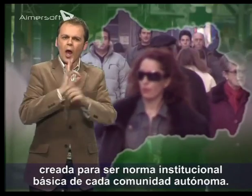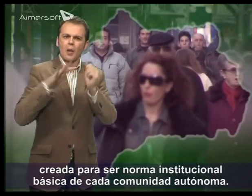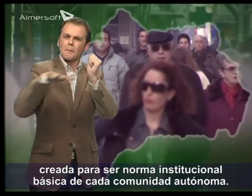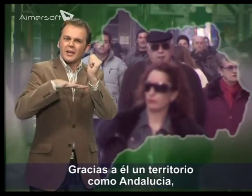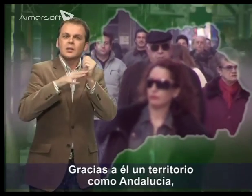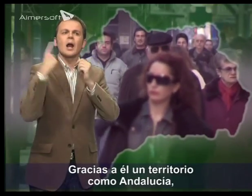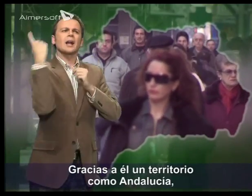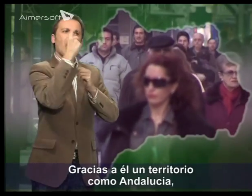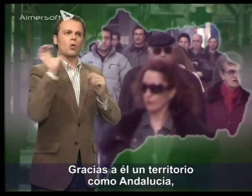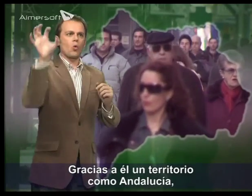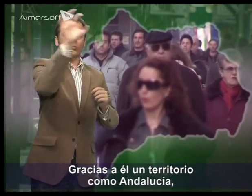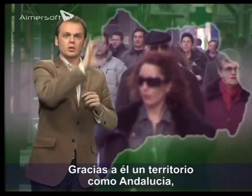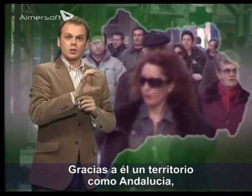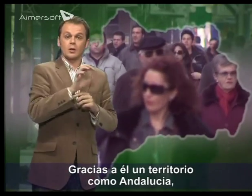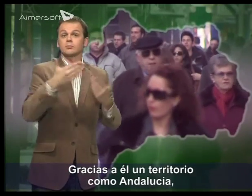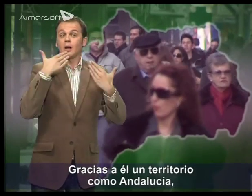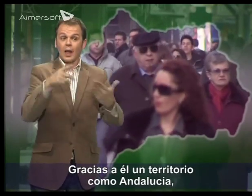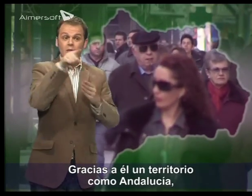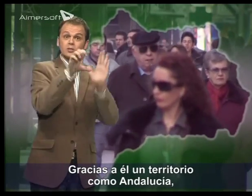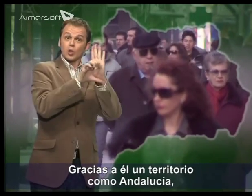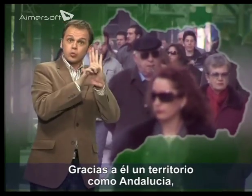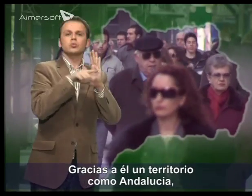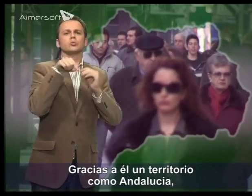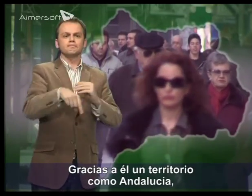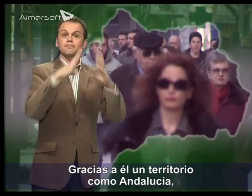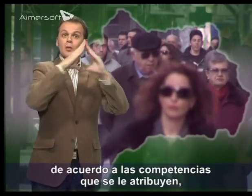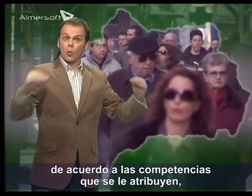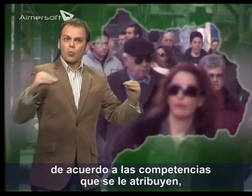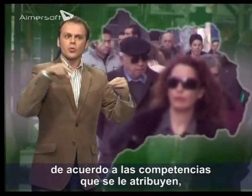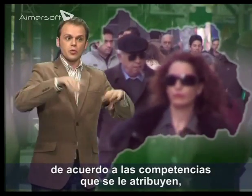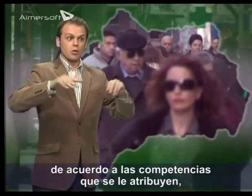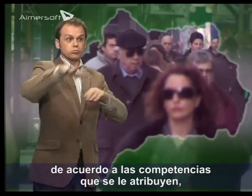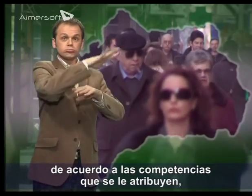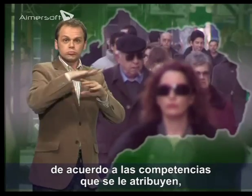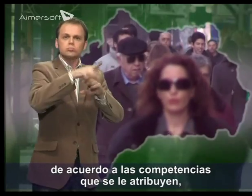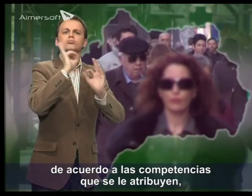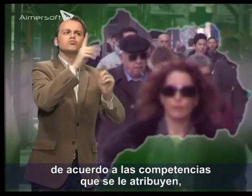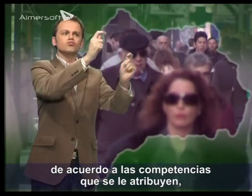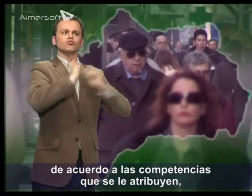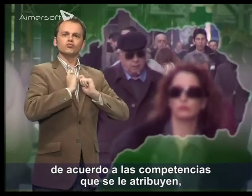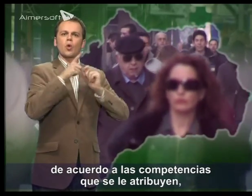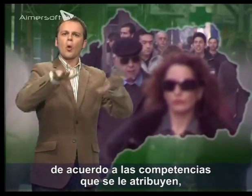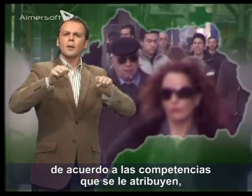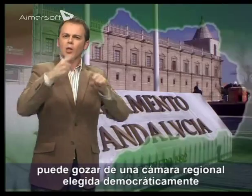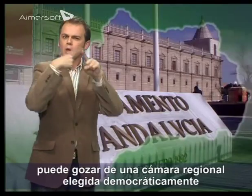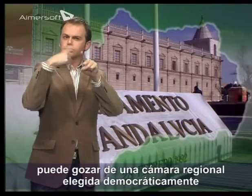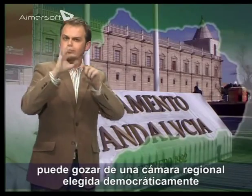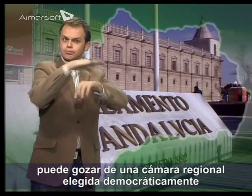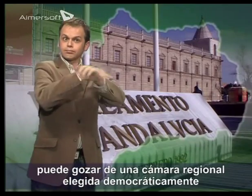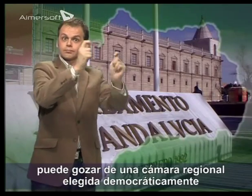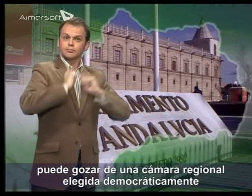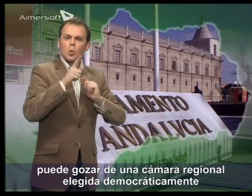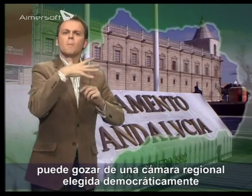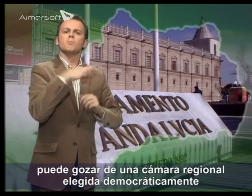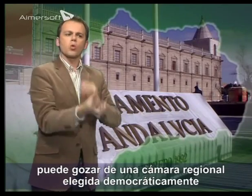comunidad autónoma. Gracias a él, un territorio como Andalucía, de acuerdo a las competencias que se le atribuyen, puede